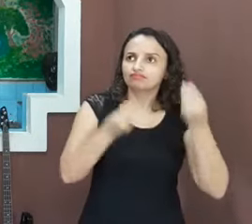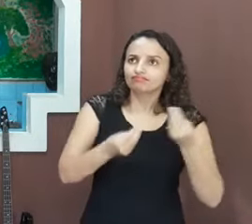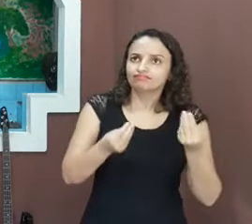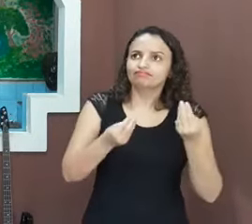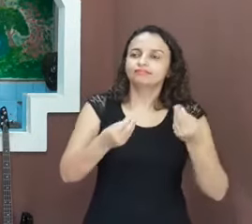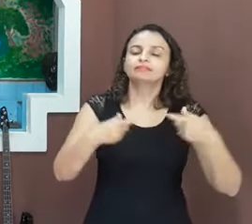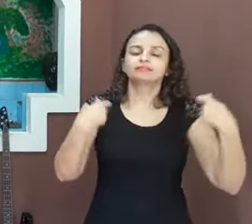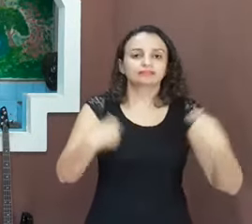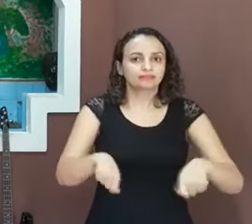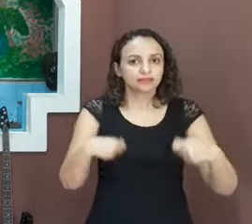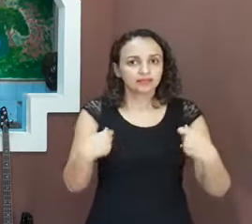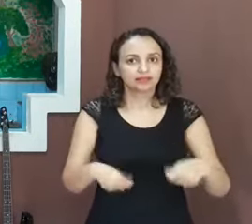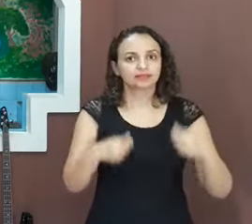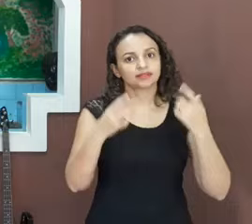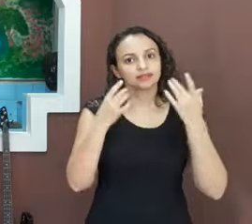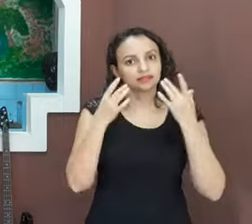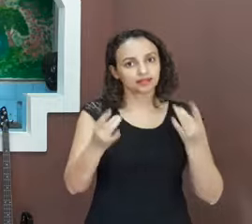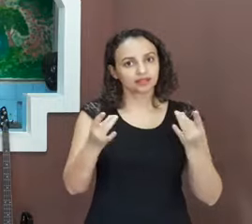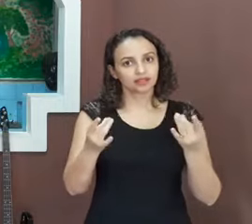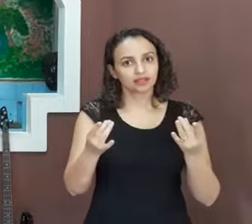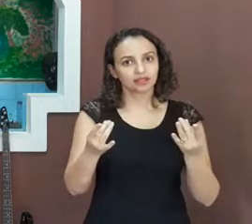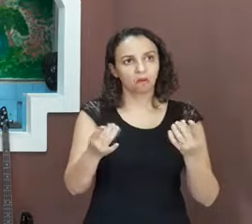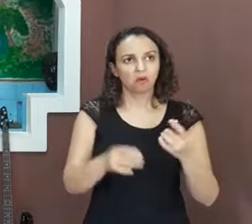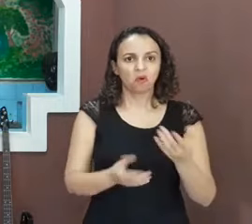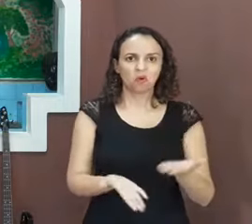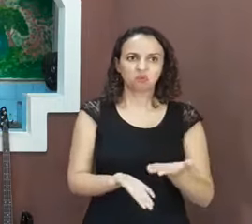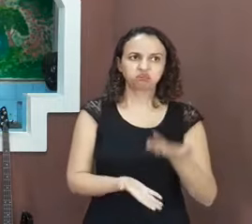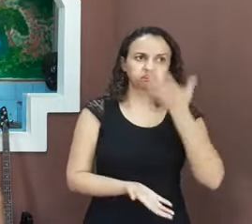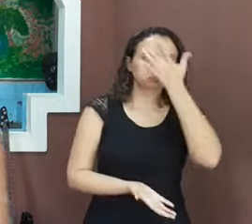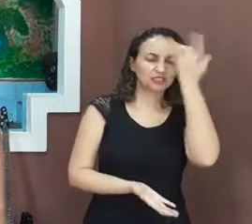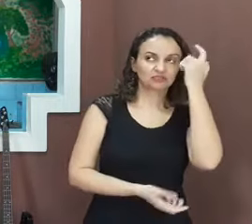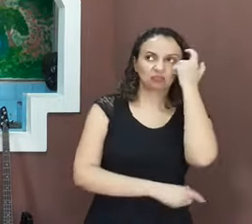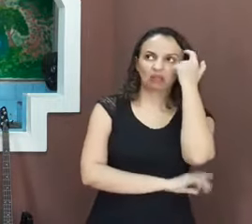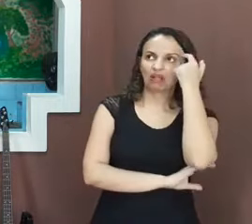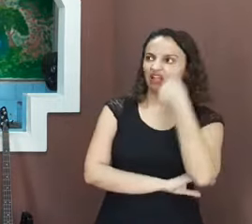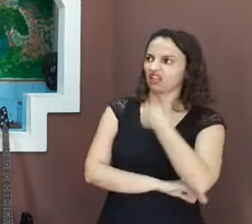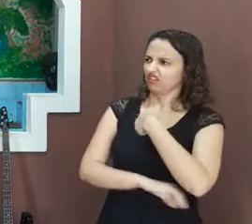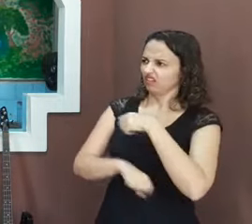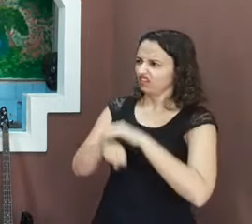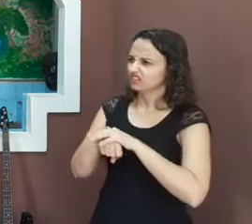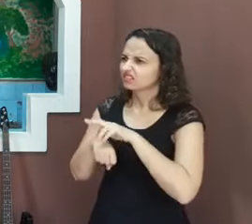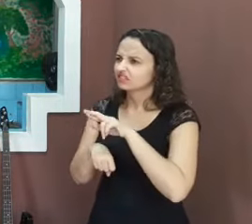O que nós vemos? Isso não é minha responsabilidade.